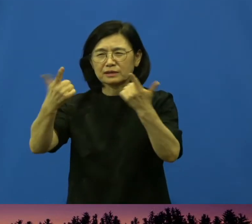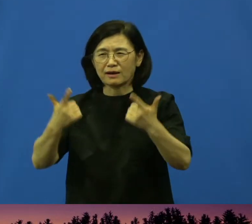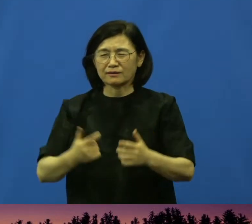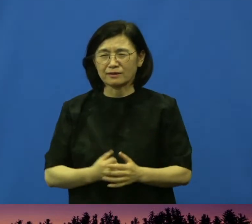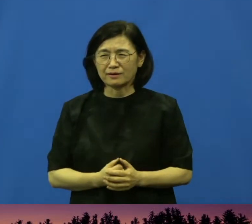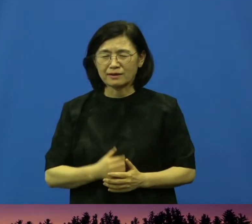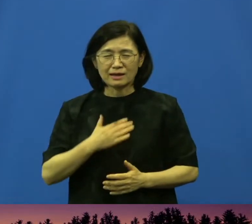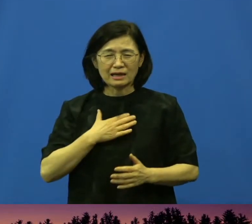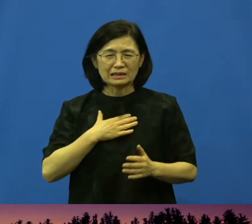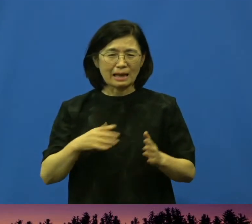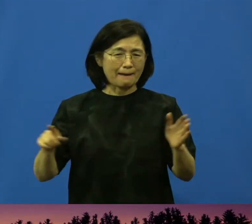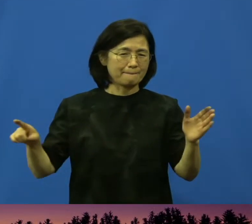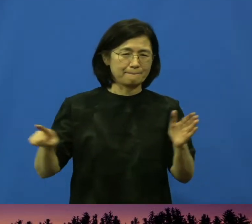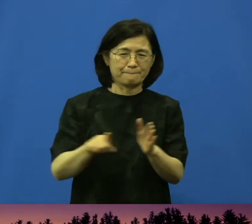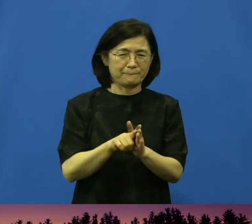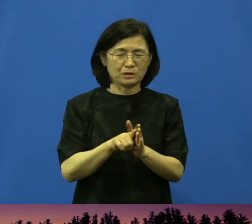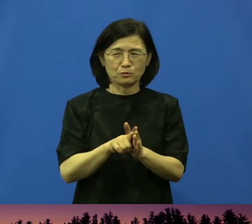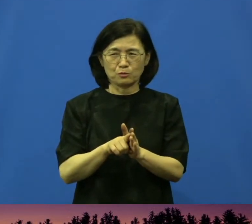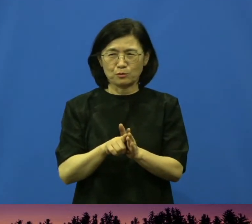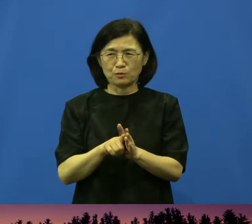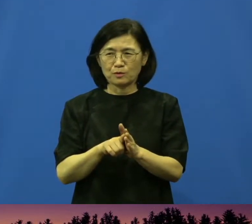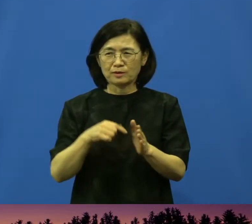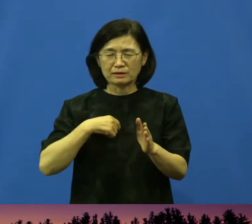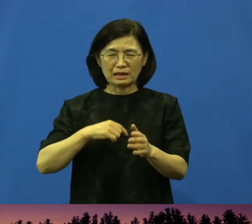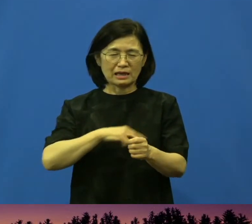오죽하면 내가 하나님 앞에 왔겠어요, 이러는 거예요.